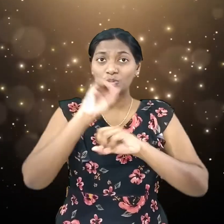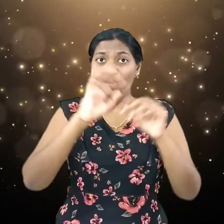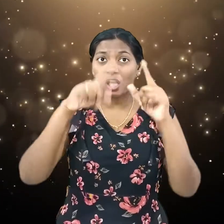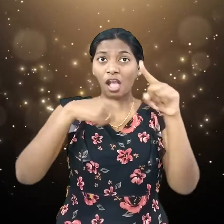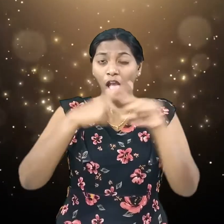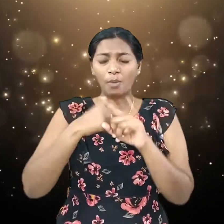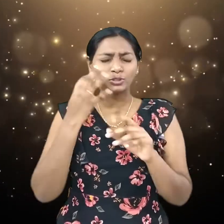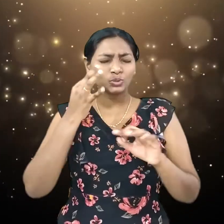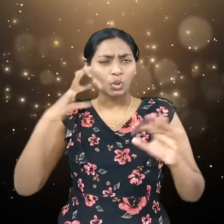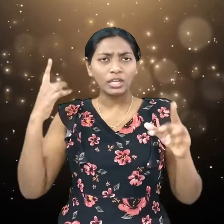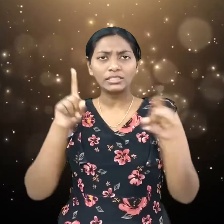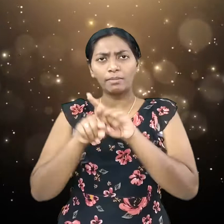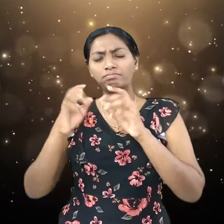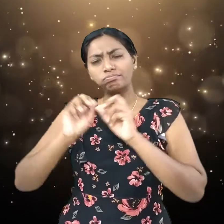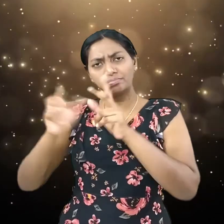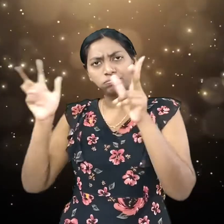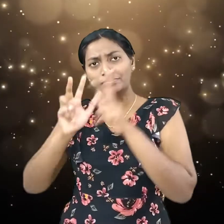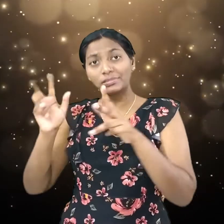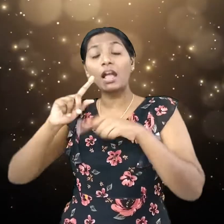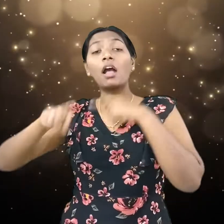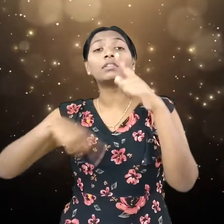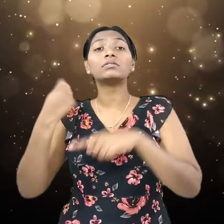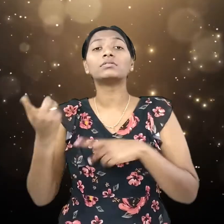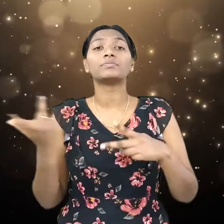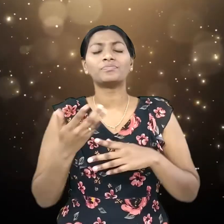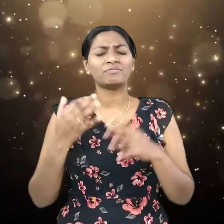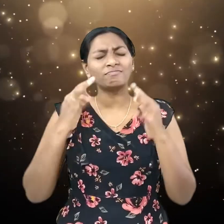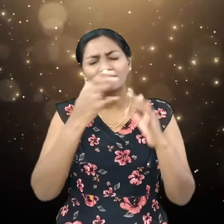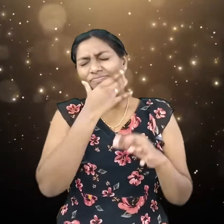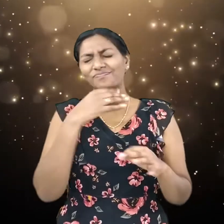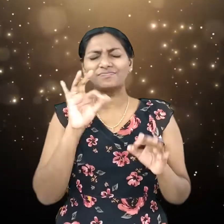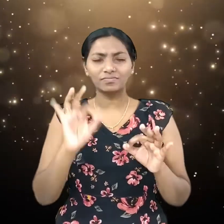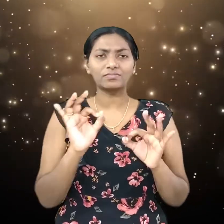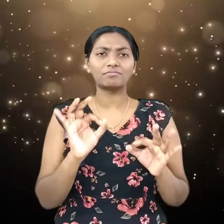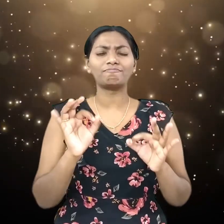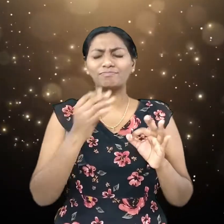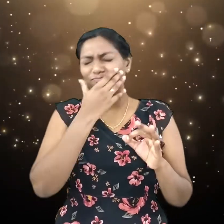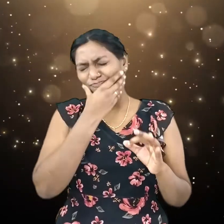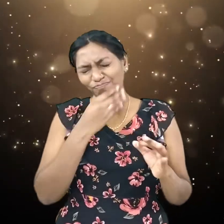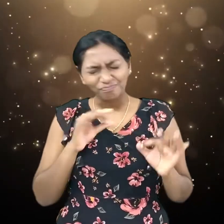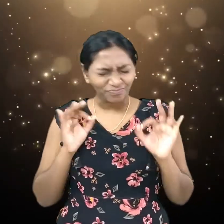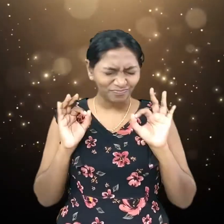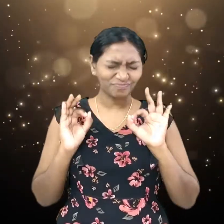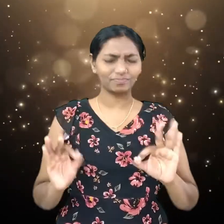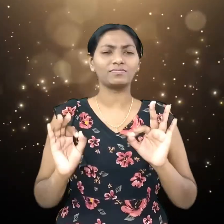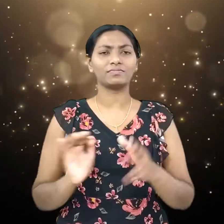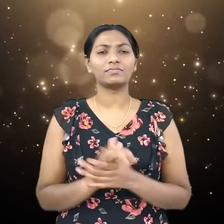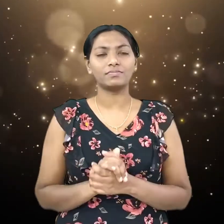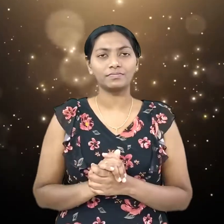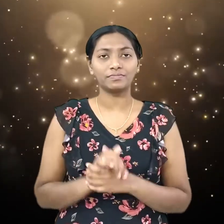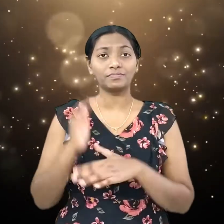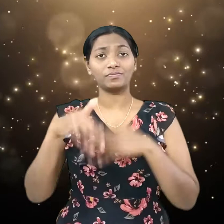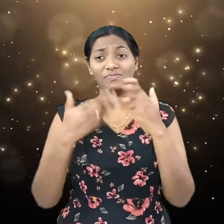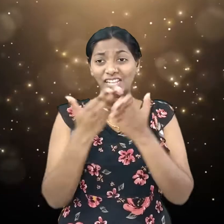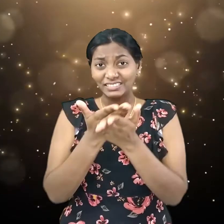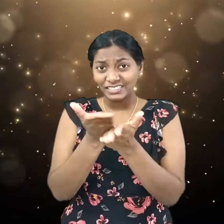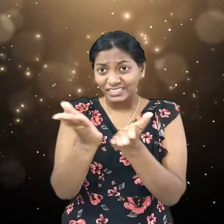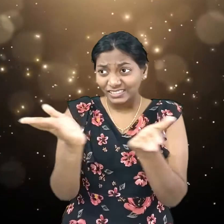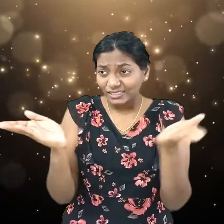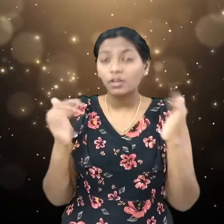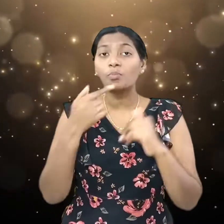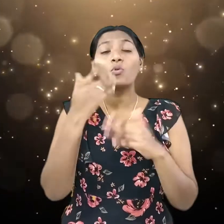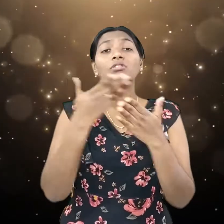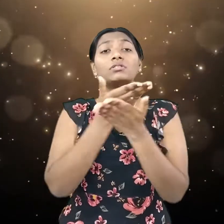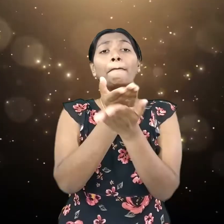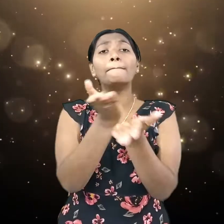हैवी, दिस इज ब्यूटीफुली हैवी। और सब पर, बोली सब पर, पड़ोस कही सब पर, सब